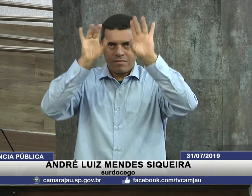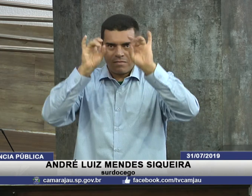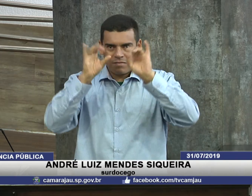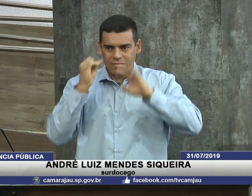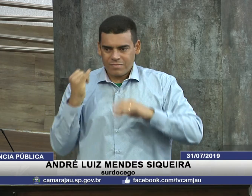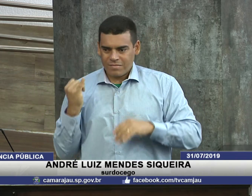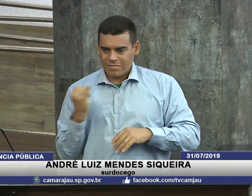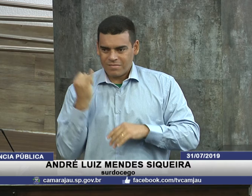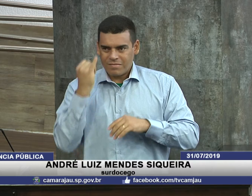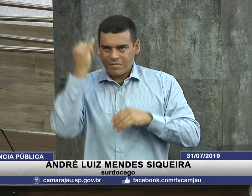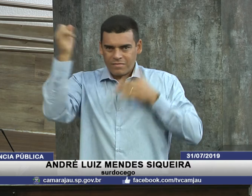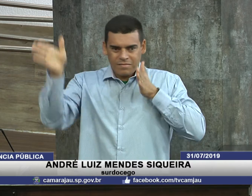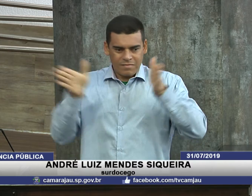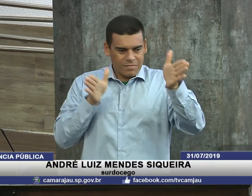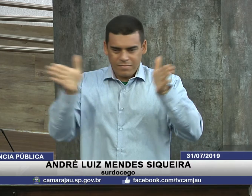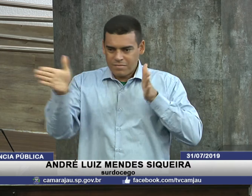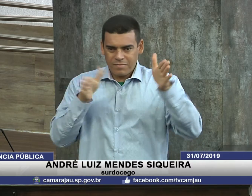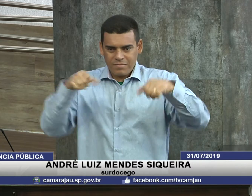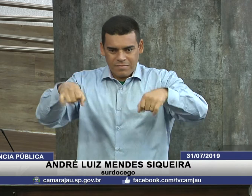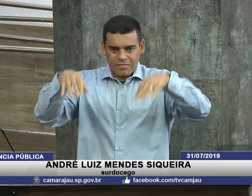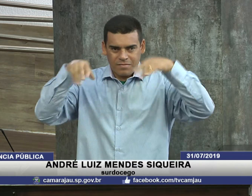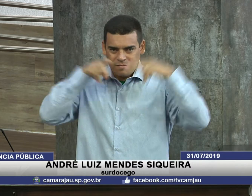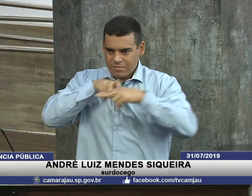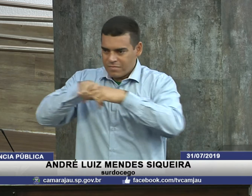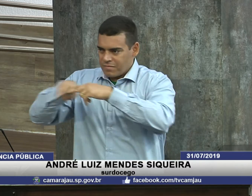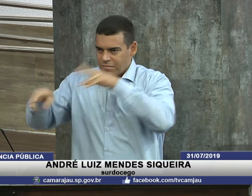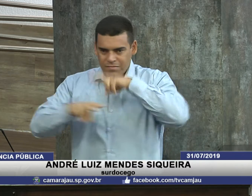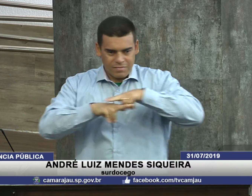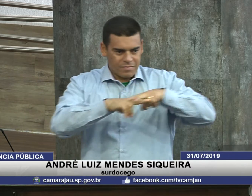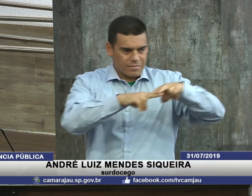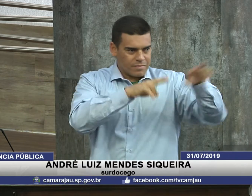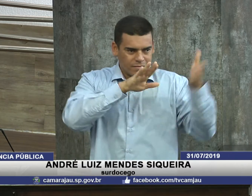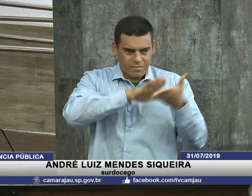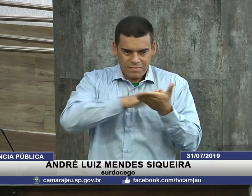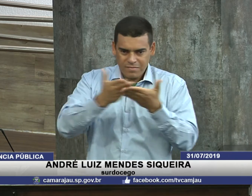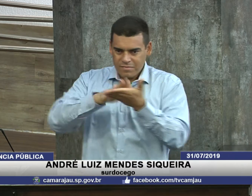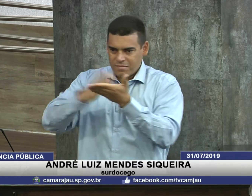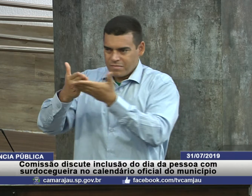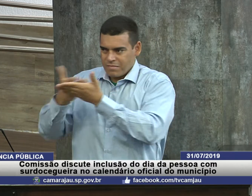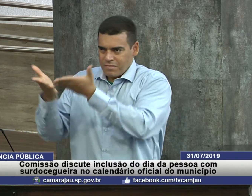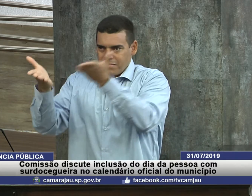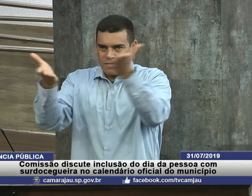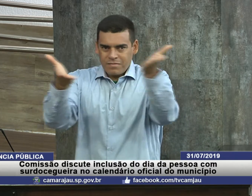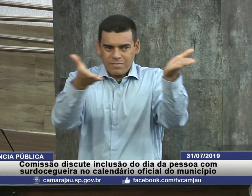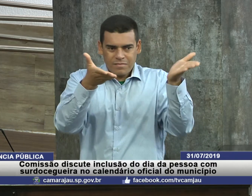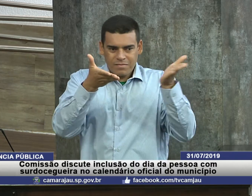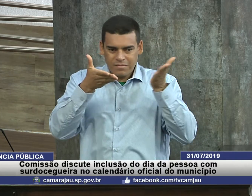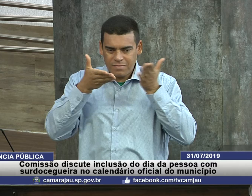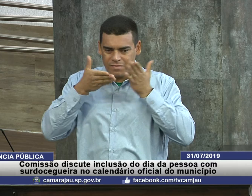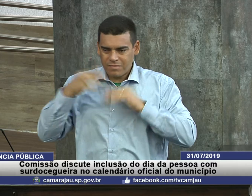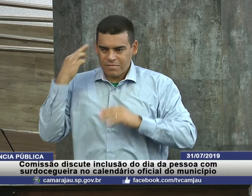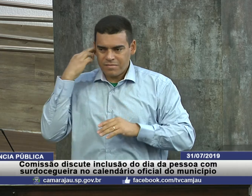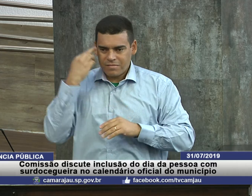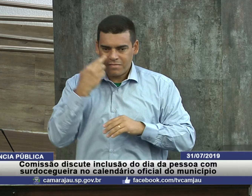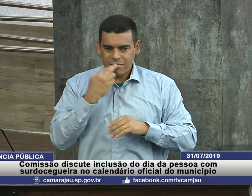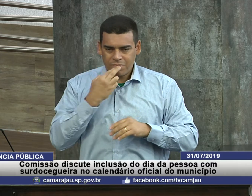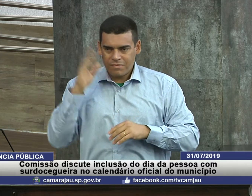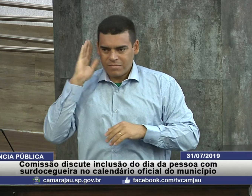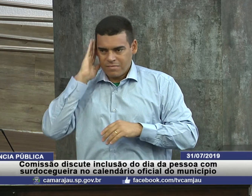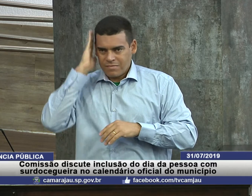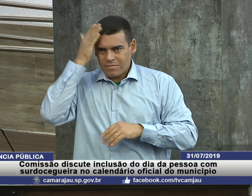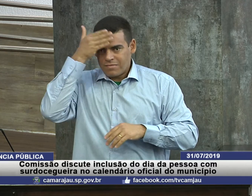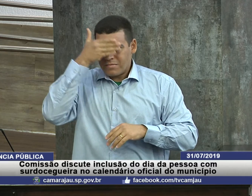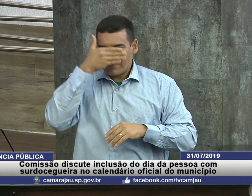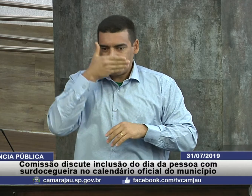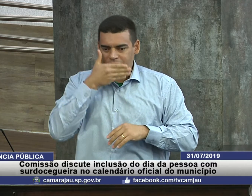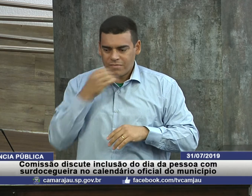minha experiência sendo uma pessoa surdo-cega. E conversar um pouquinho sobre o que é acessibilidade, né, o que é a